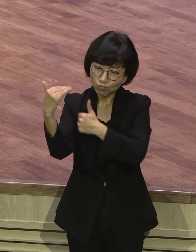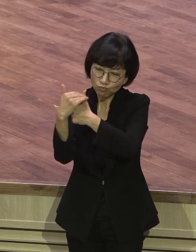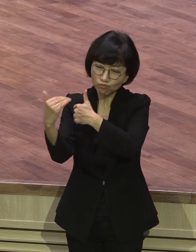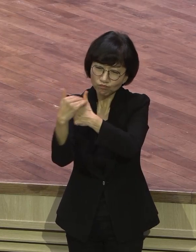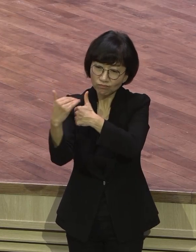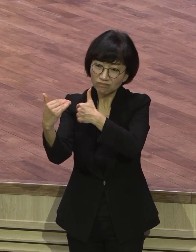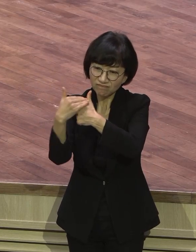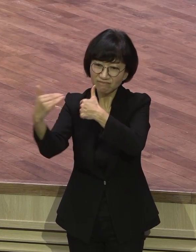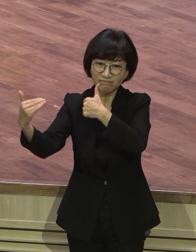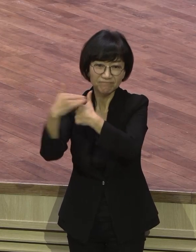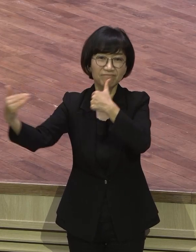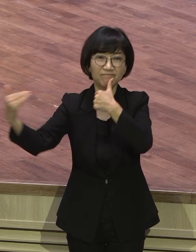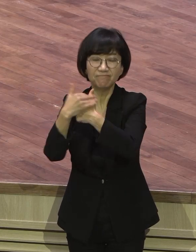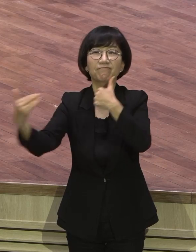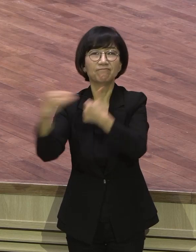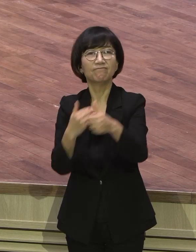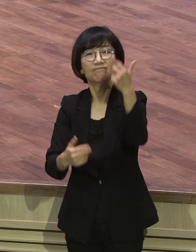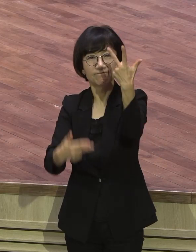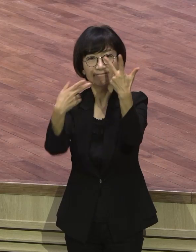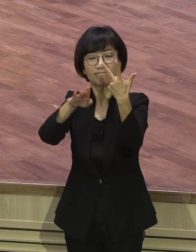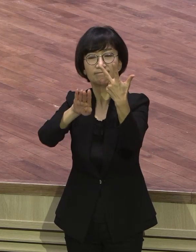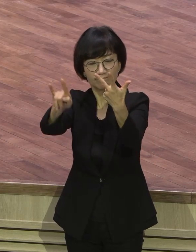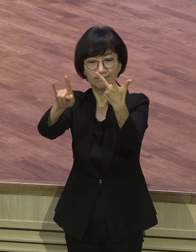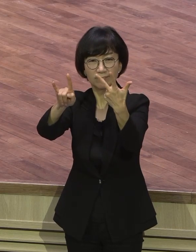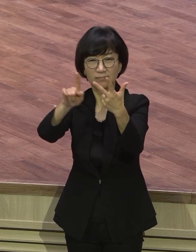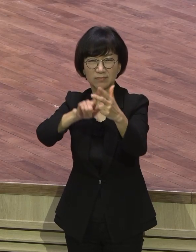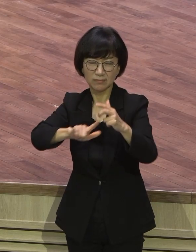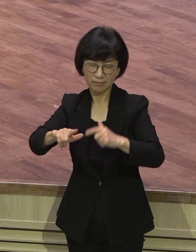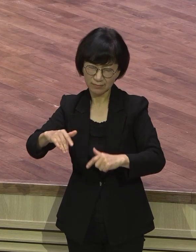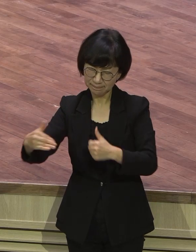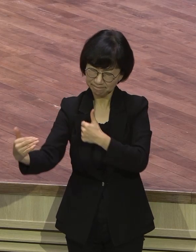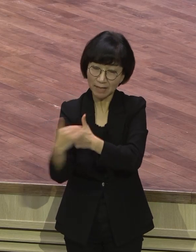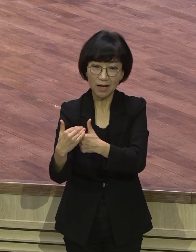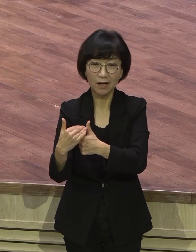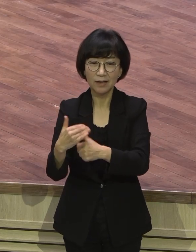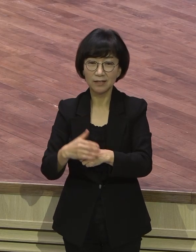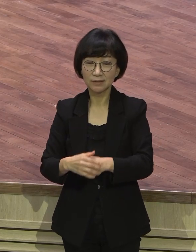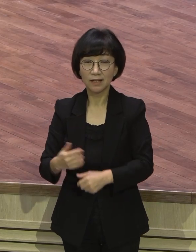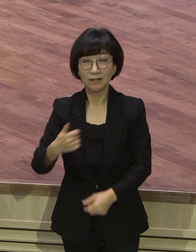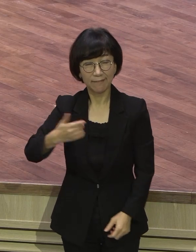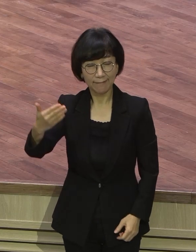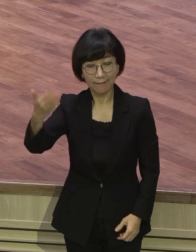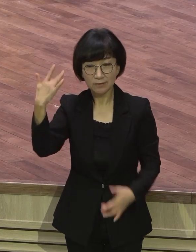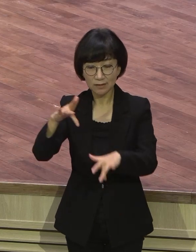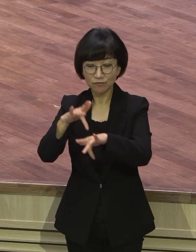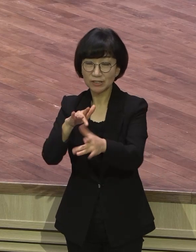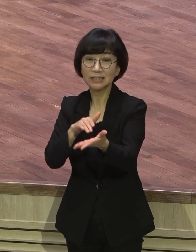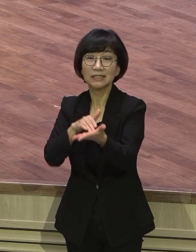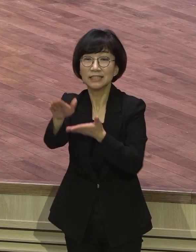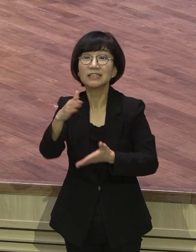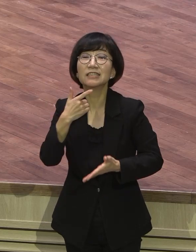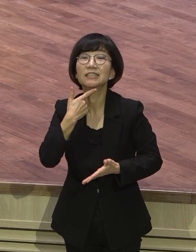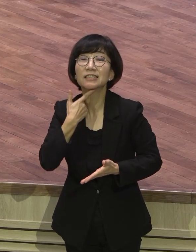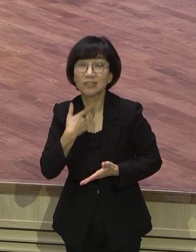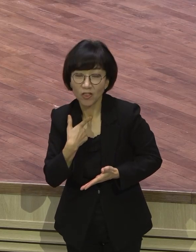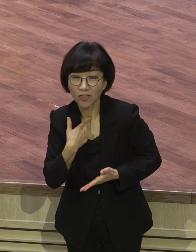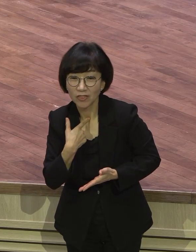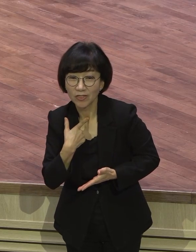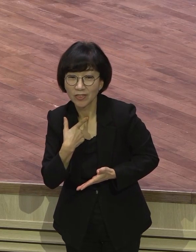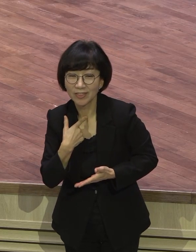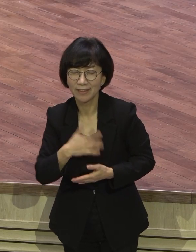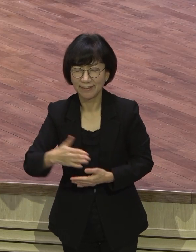심하더라 예수님 말씀 제가 귀신 쫓아 봤어요 제가 복음 모를 때 귀신 쫓았는데요